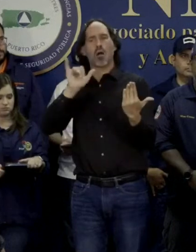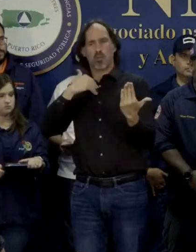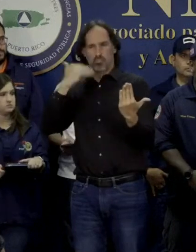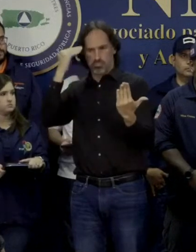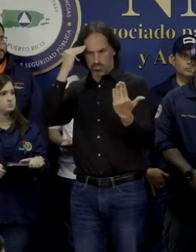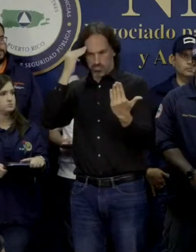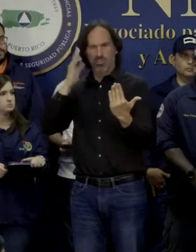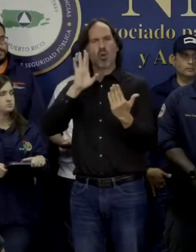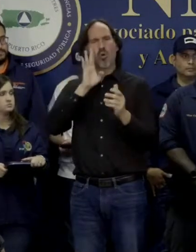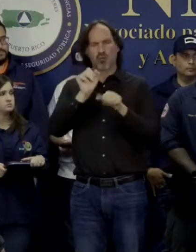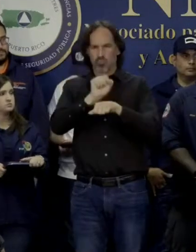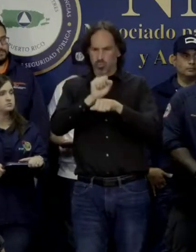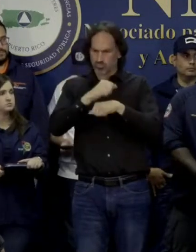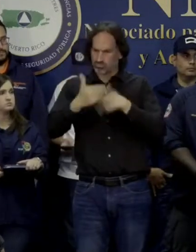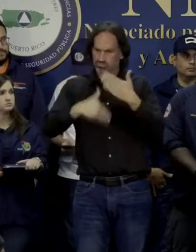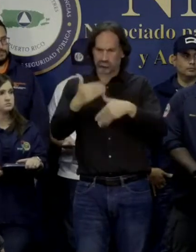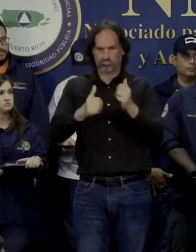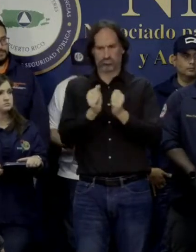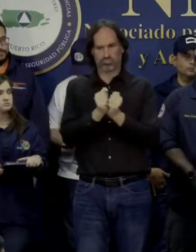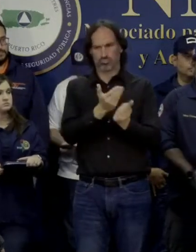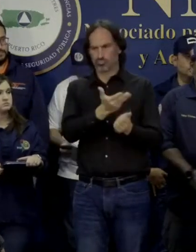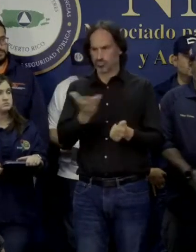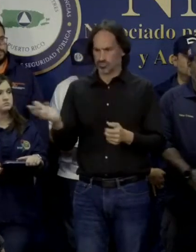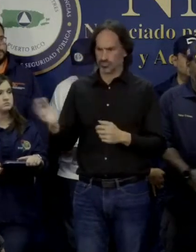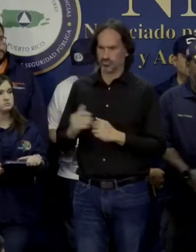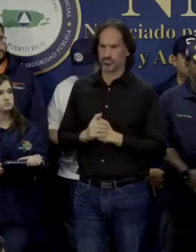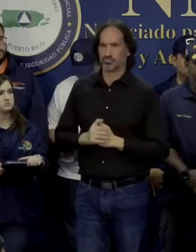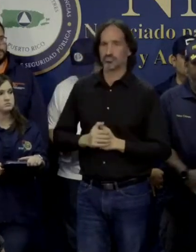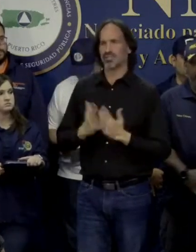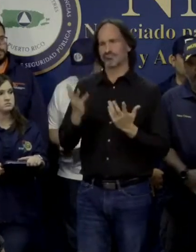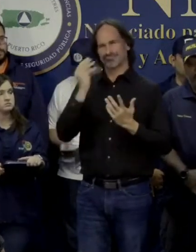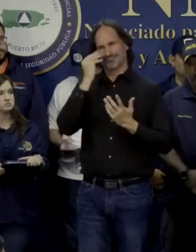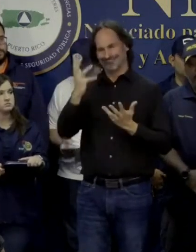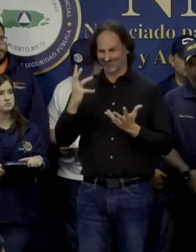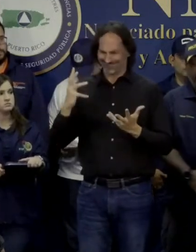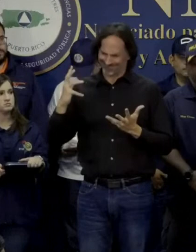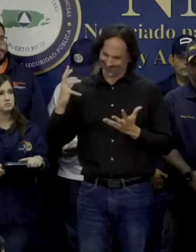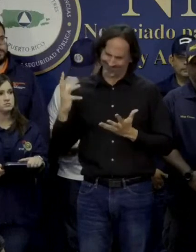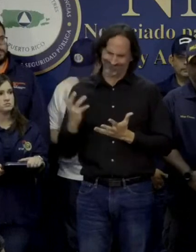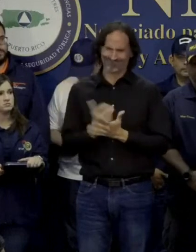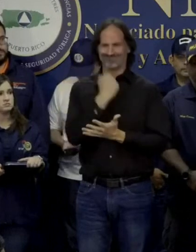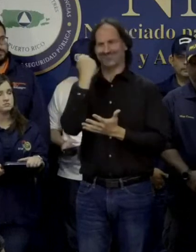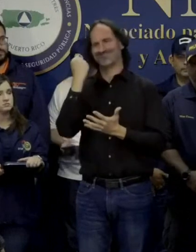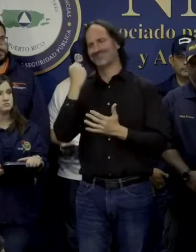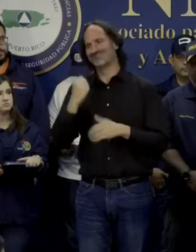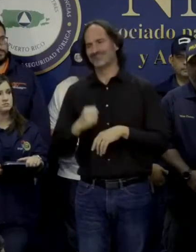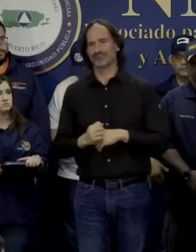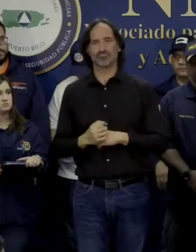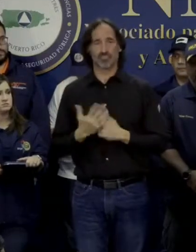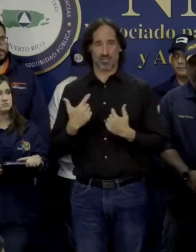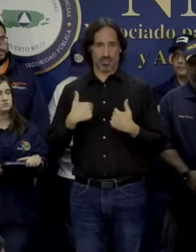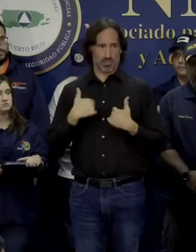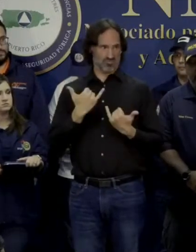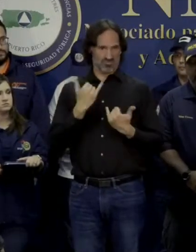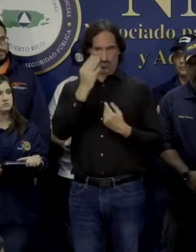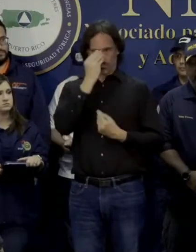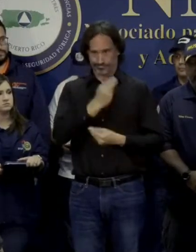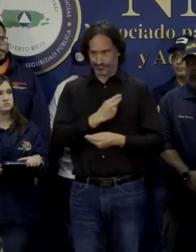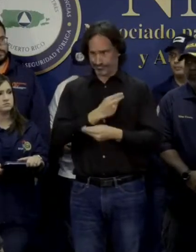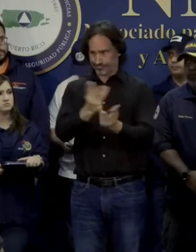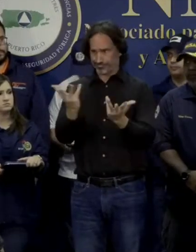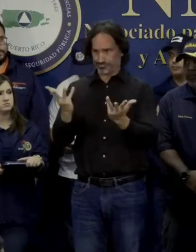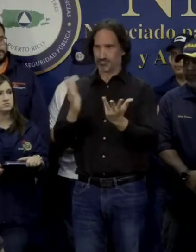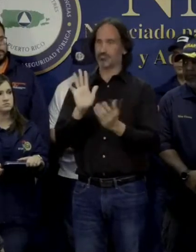diligentemente. Yo aprovecho la pregunta para hacer el siguiente comentario que es